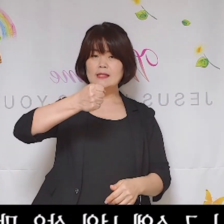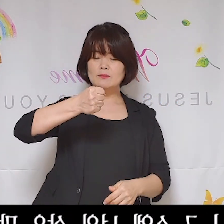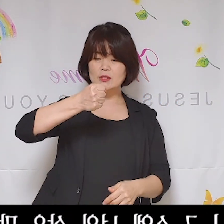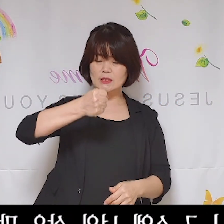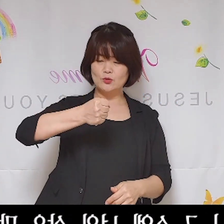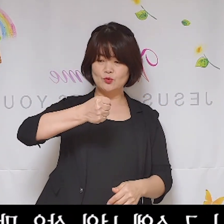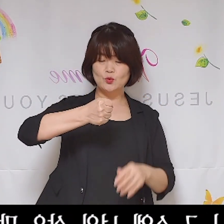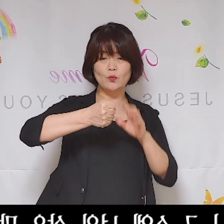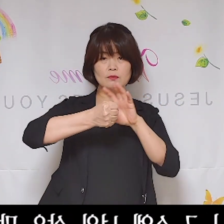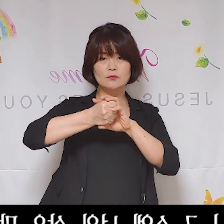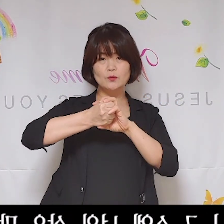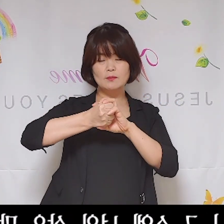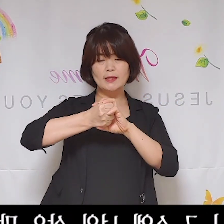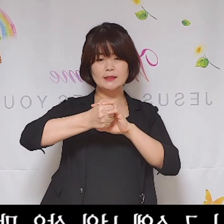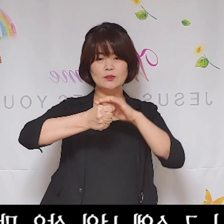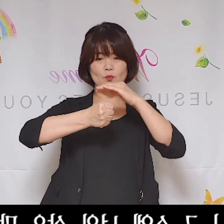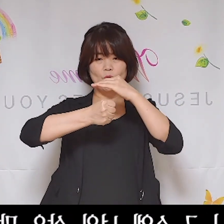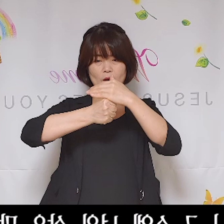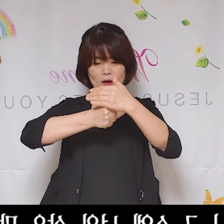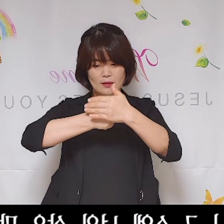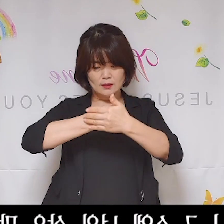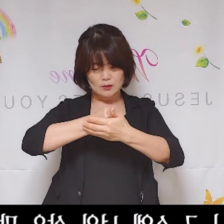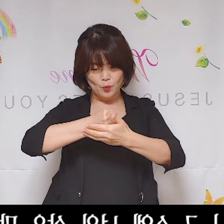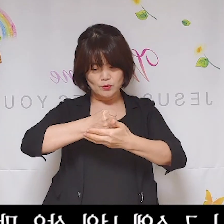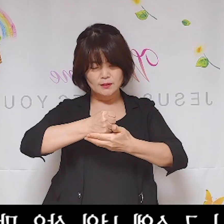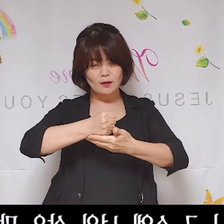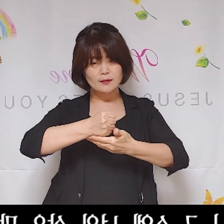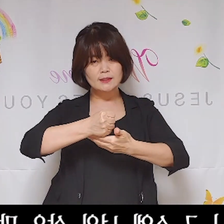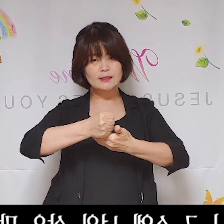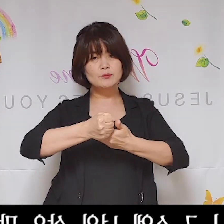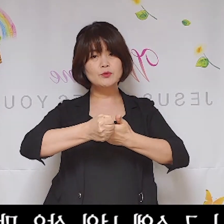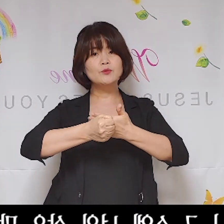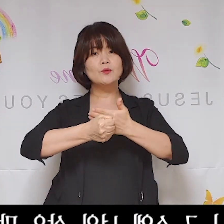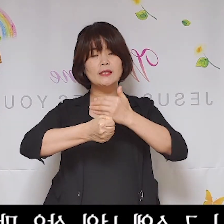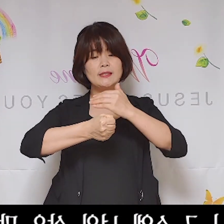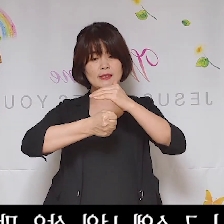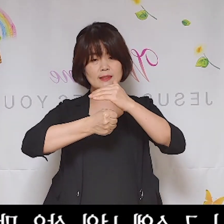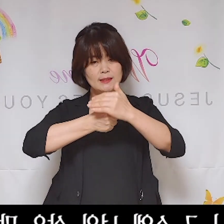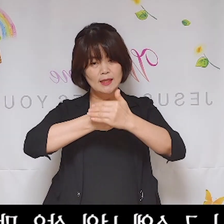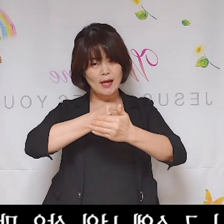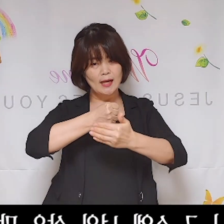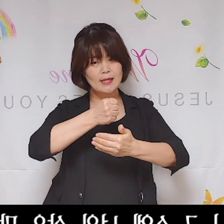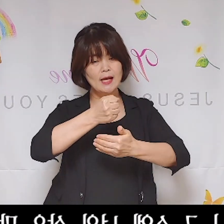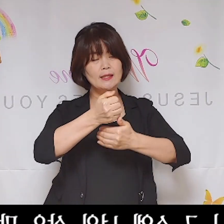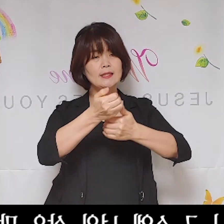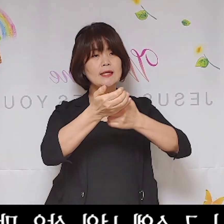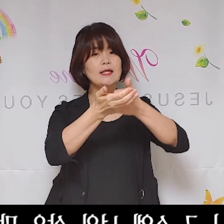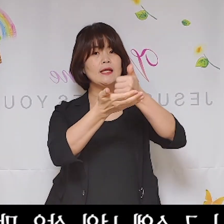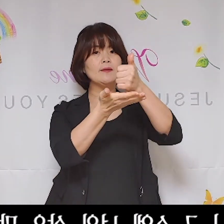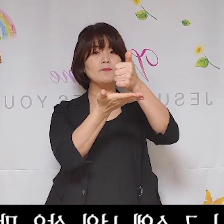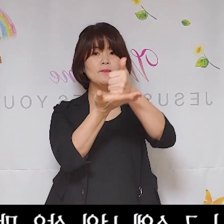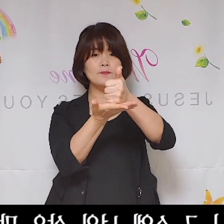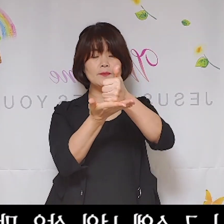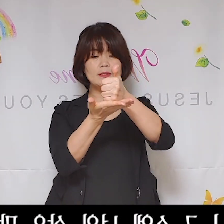하나님은 지구 손을 만드시고 이 모든 것을 품고 계시는 하나님